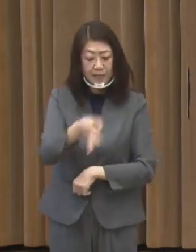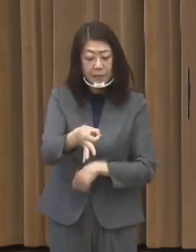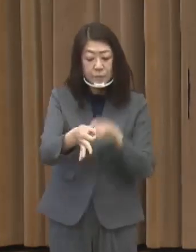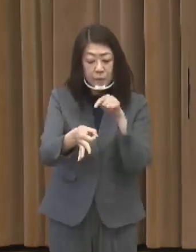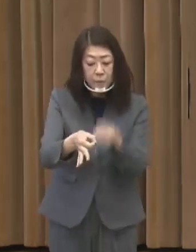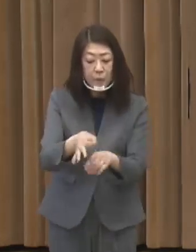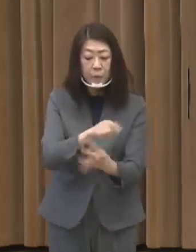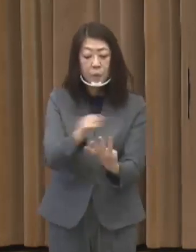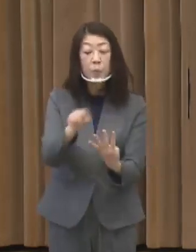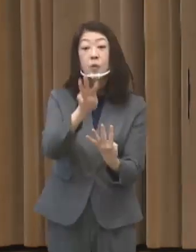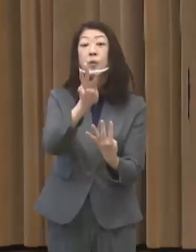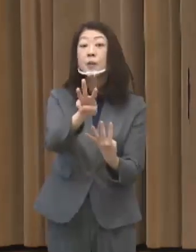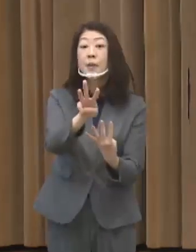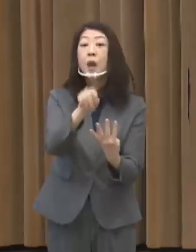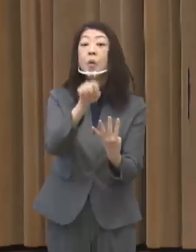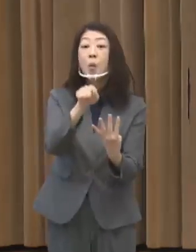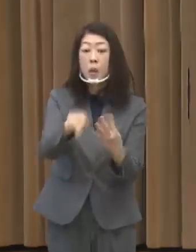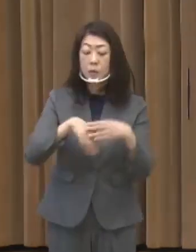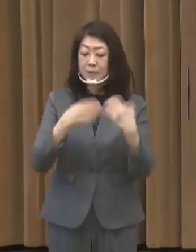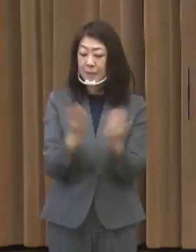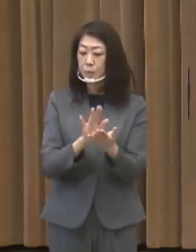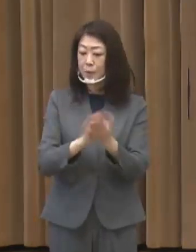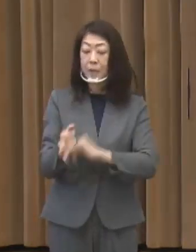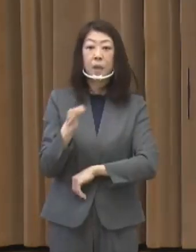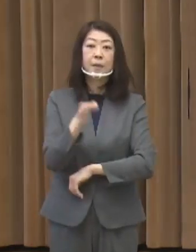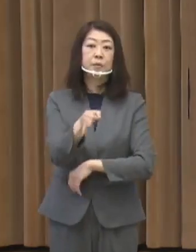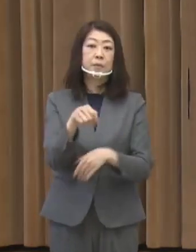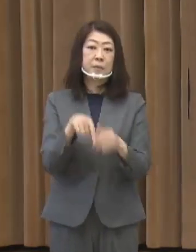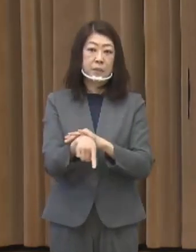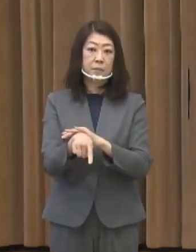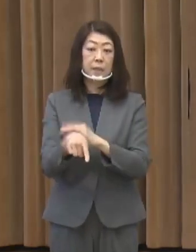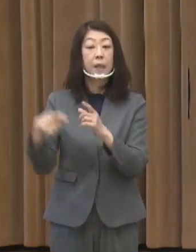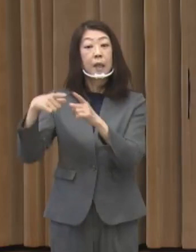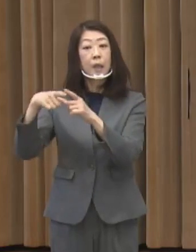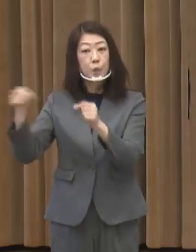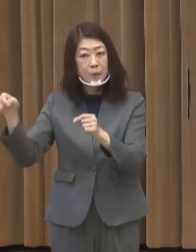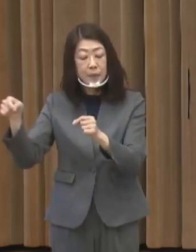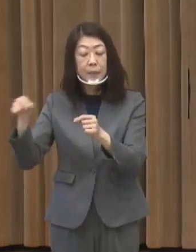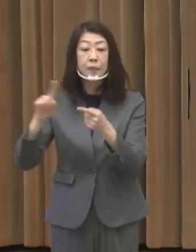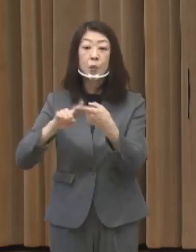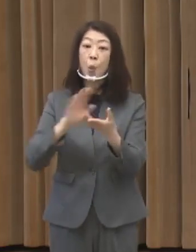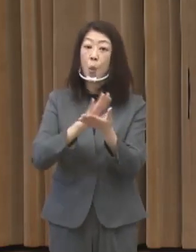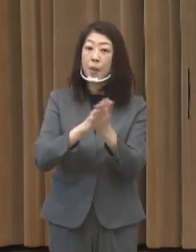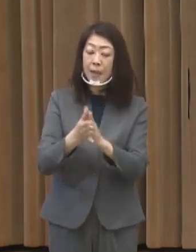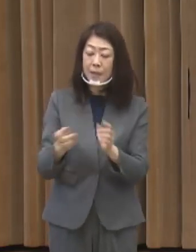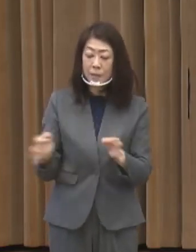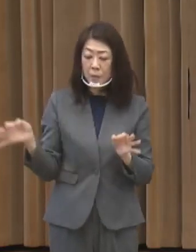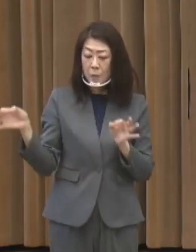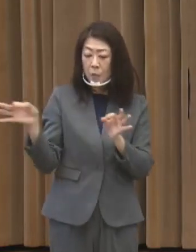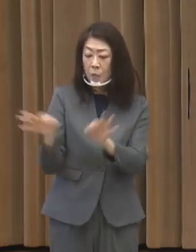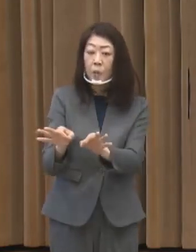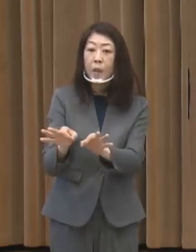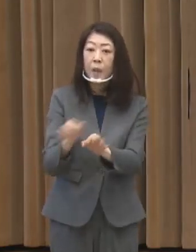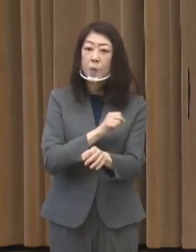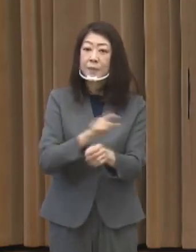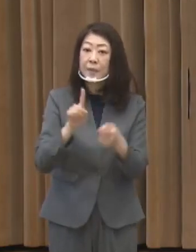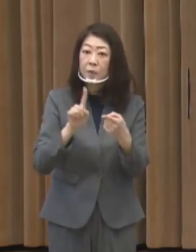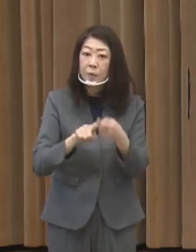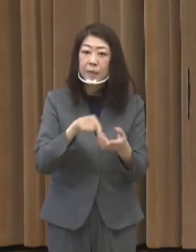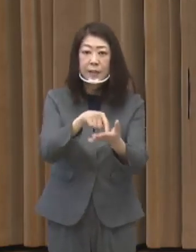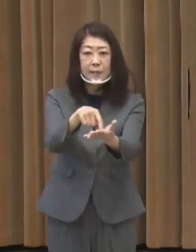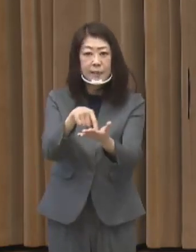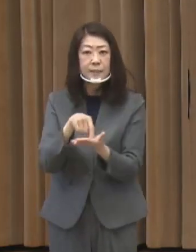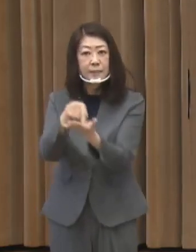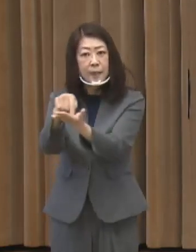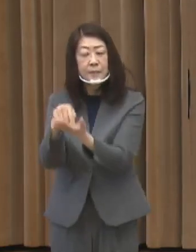ていただきます。県内事業者においては国の制度と合わせてこの制度を積極的に活用いただくようお願いします